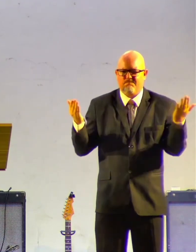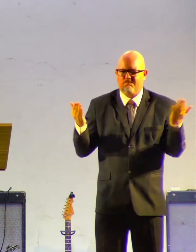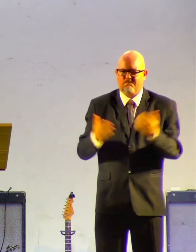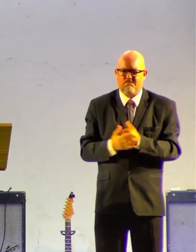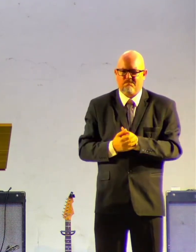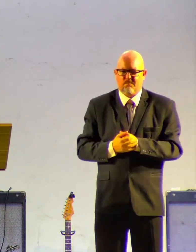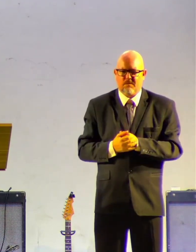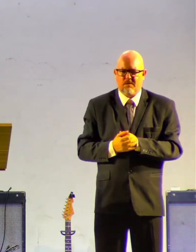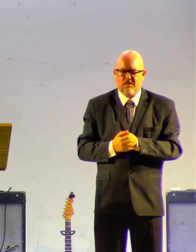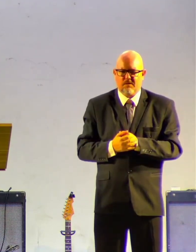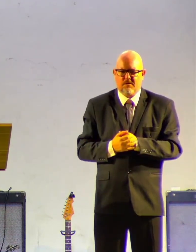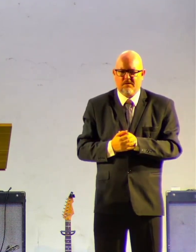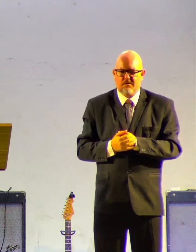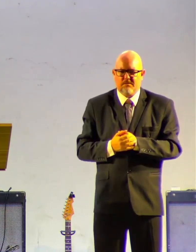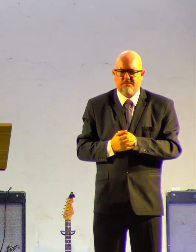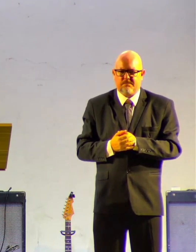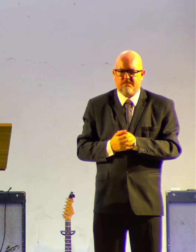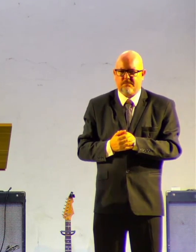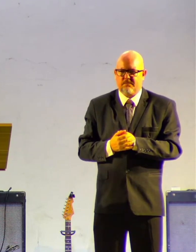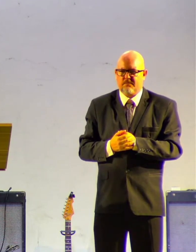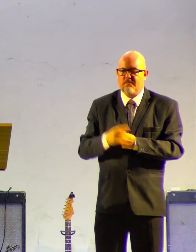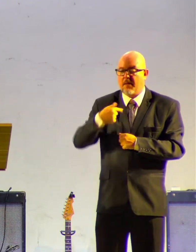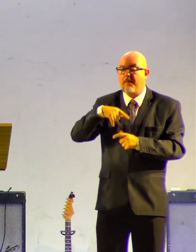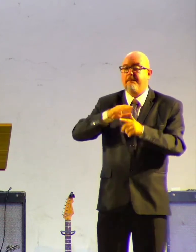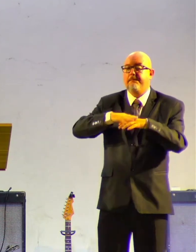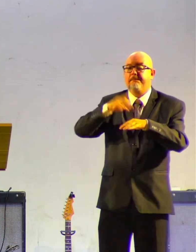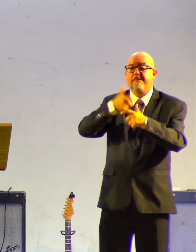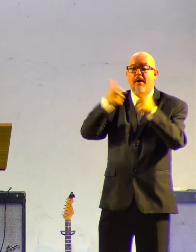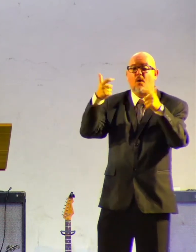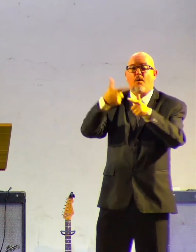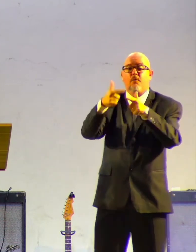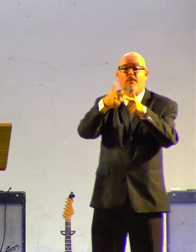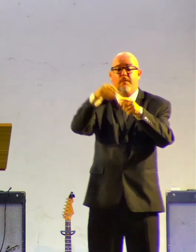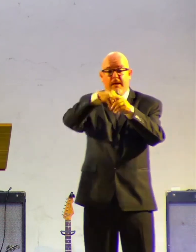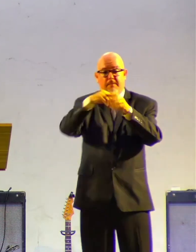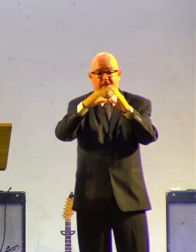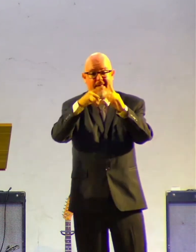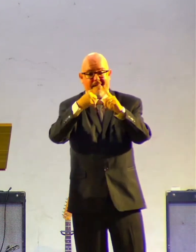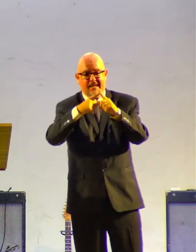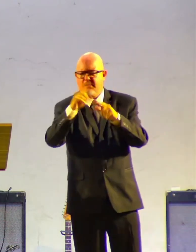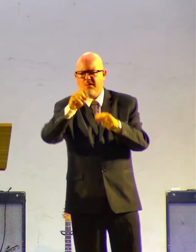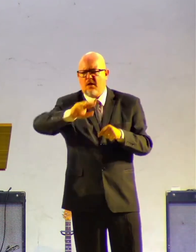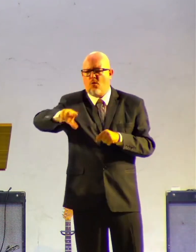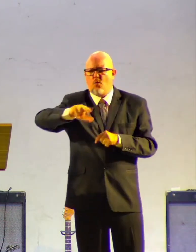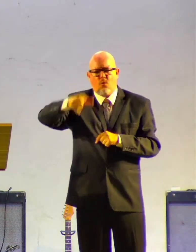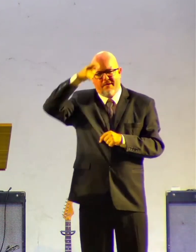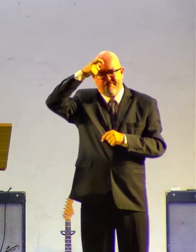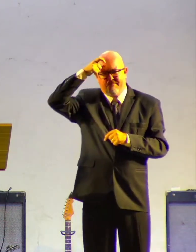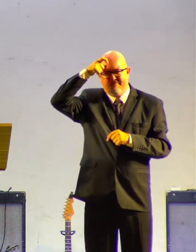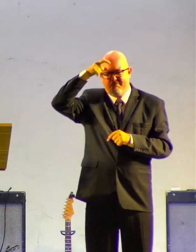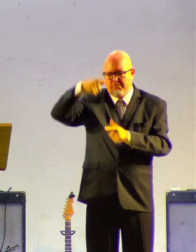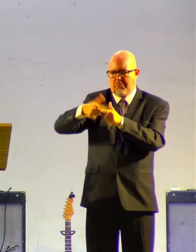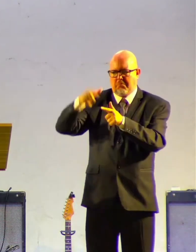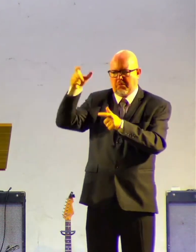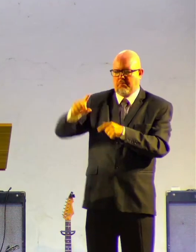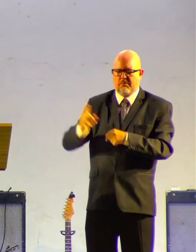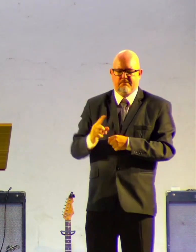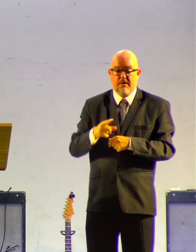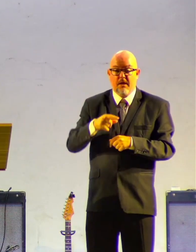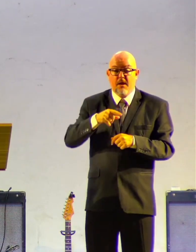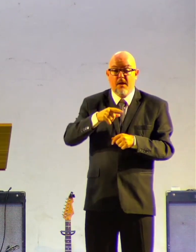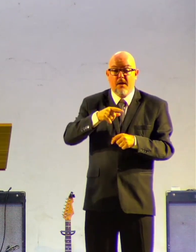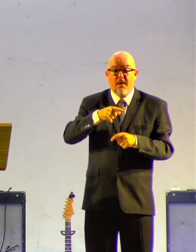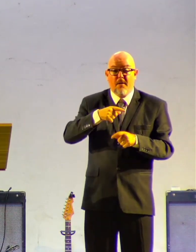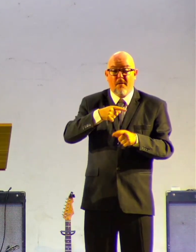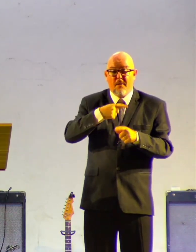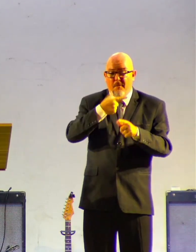convosco. Meus irmãos, o maior problema da igreja não é a fúria de Satanás. O maior problema da